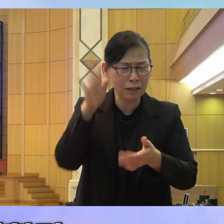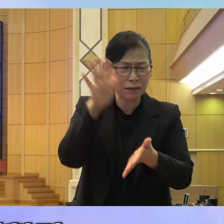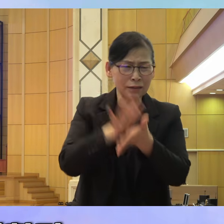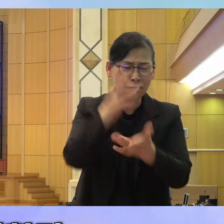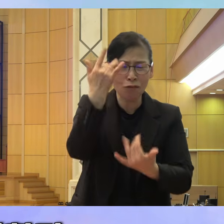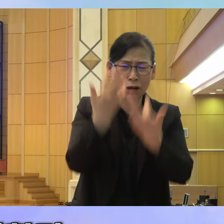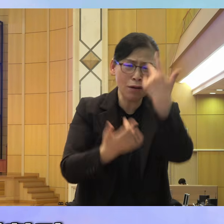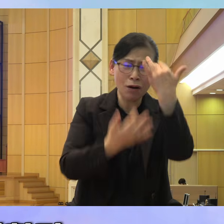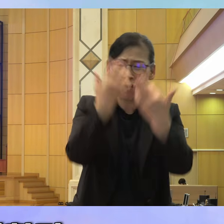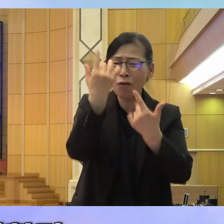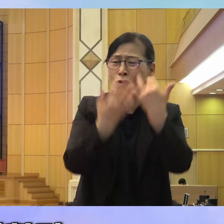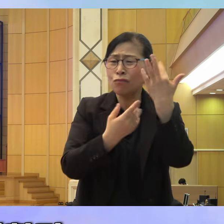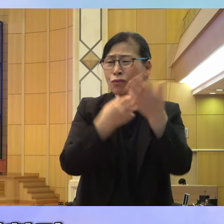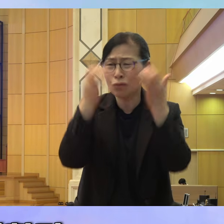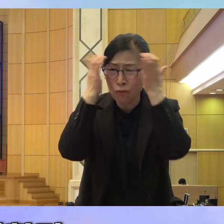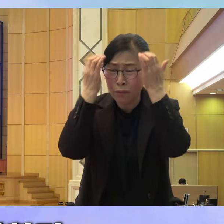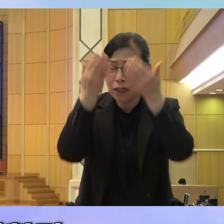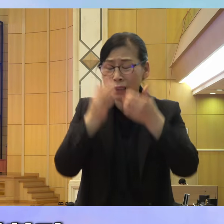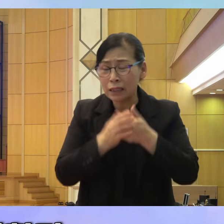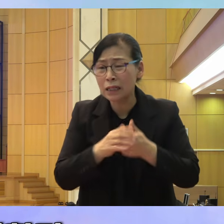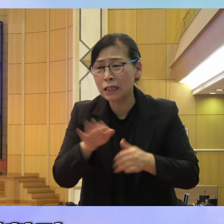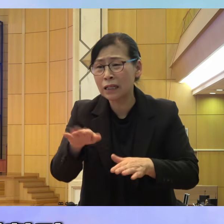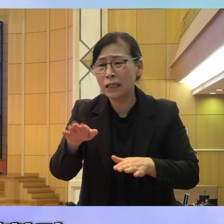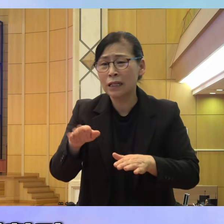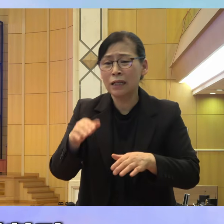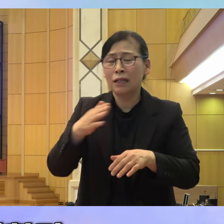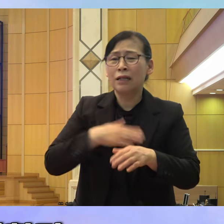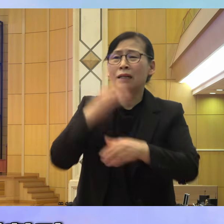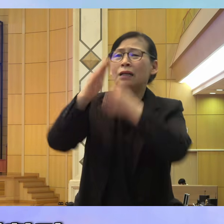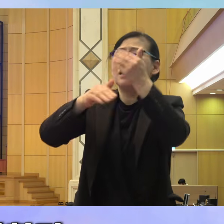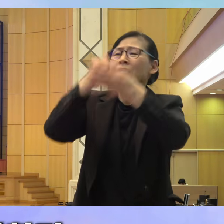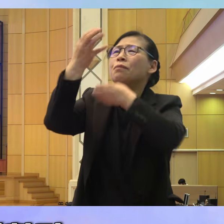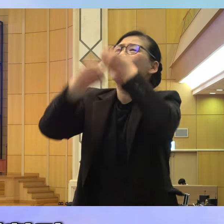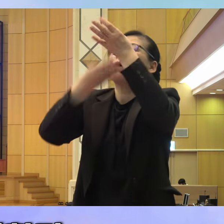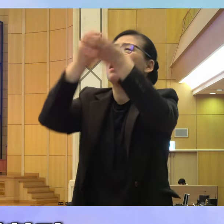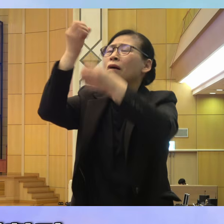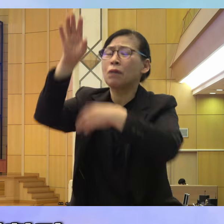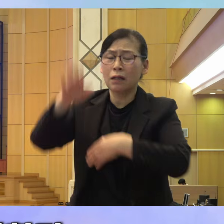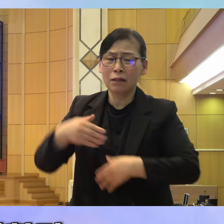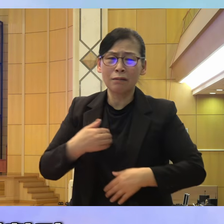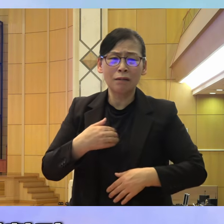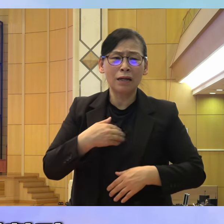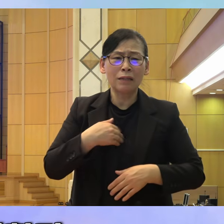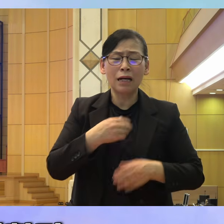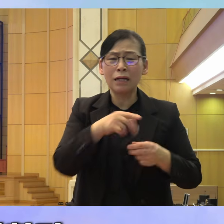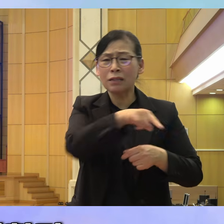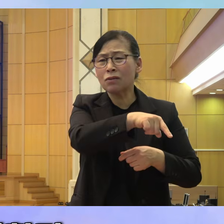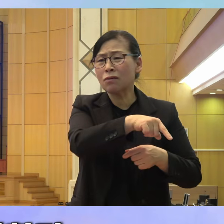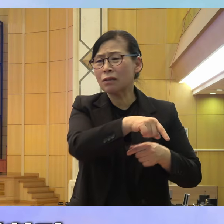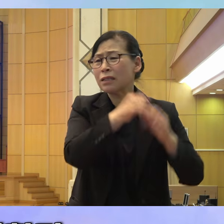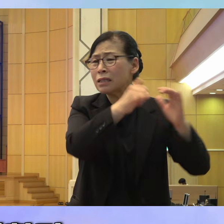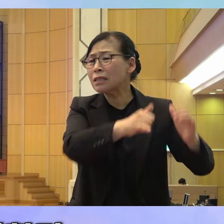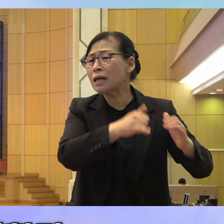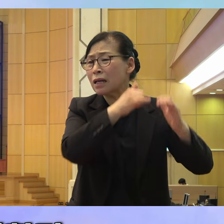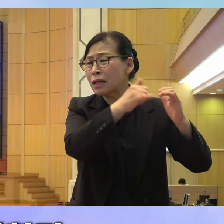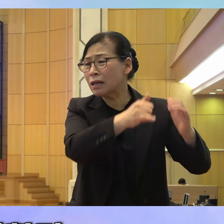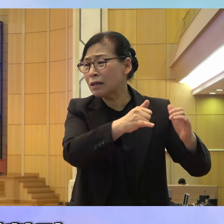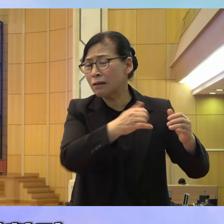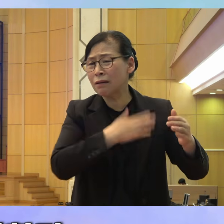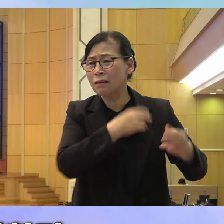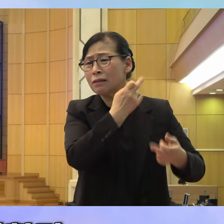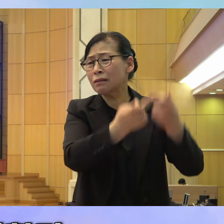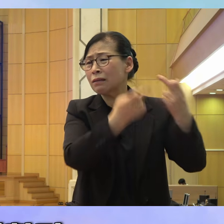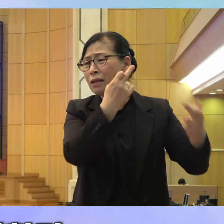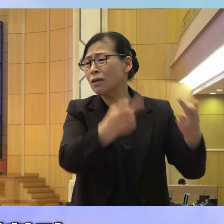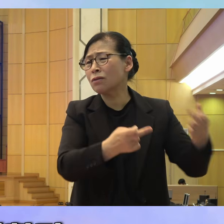나서의 손가락에 물을 찍어달라고 해도 거기서 올 수도 없고 여기서 갈 수가 없다. 이미 끝이다. 그러면 그